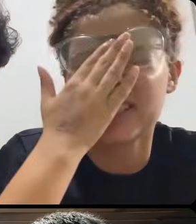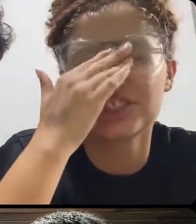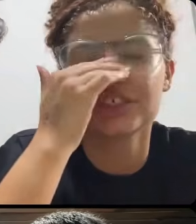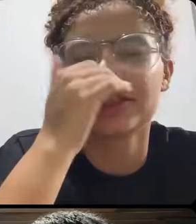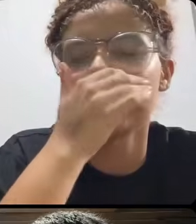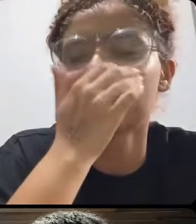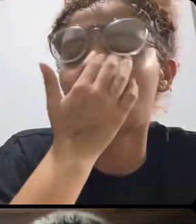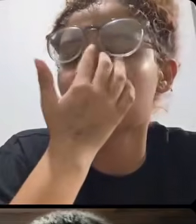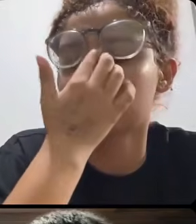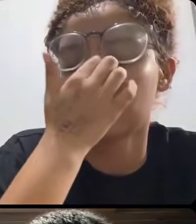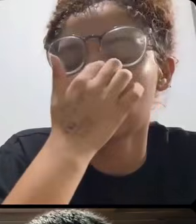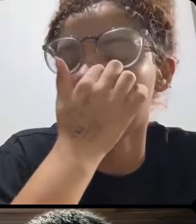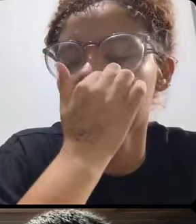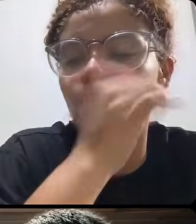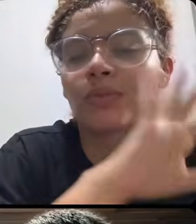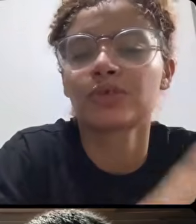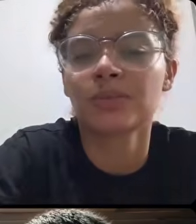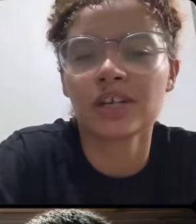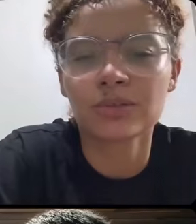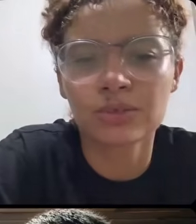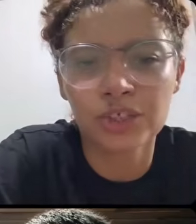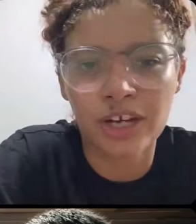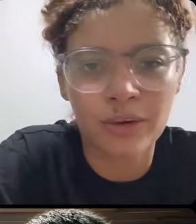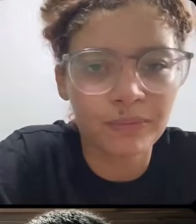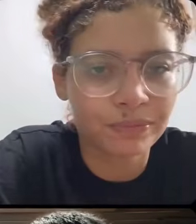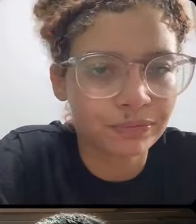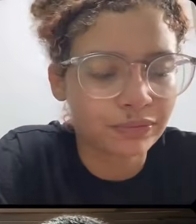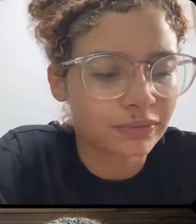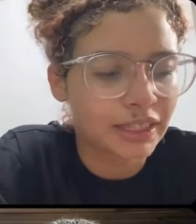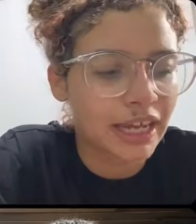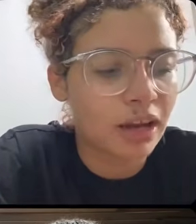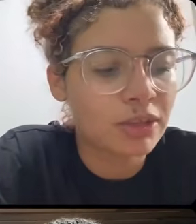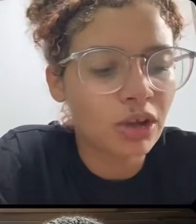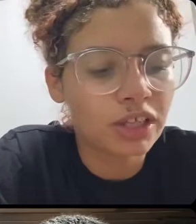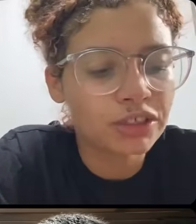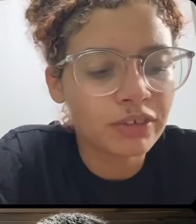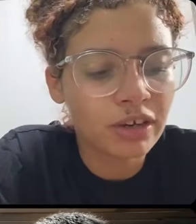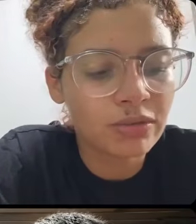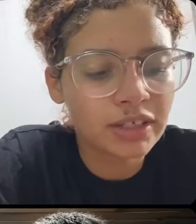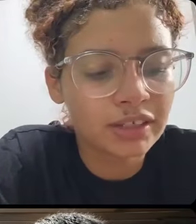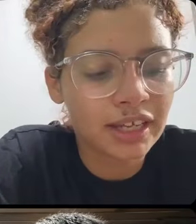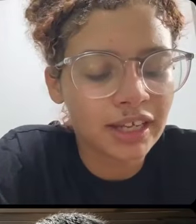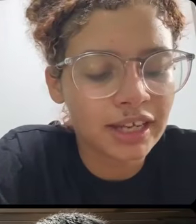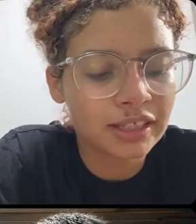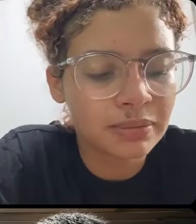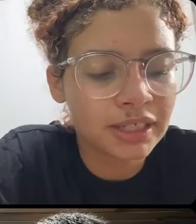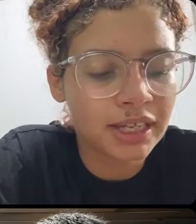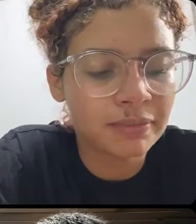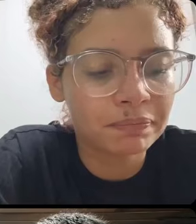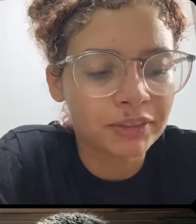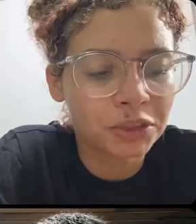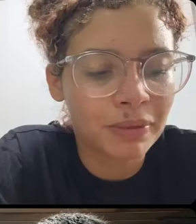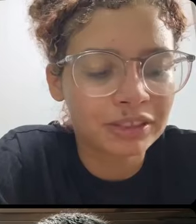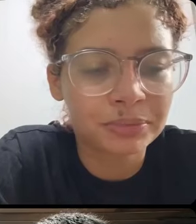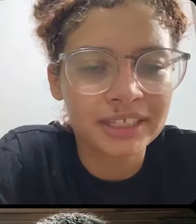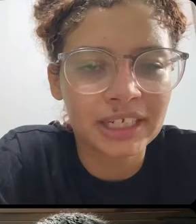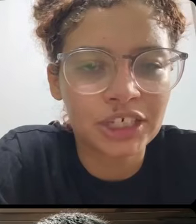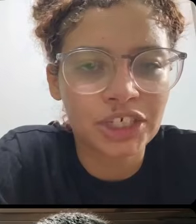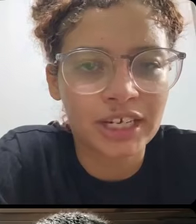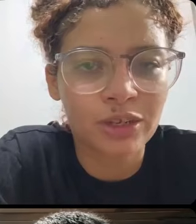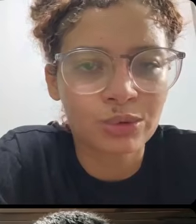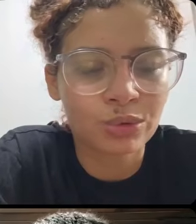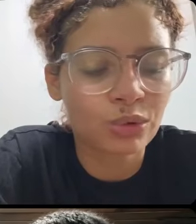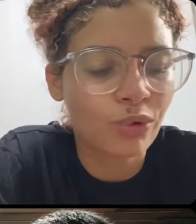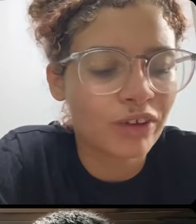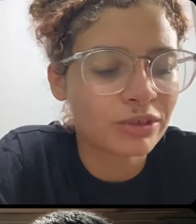falando. A gente teve a escola de verão, ensinou para os meninos no geral. É uma escola de verão que tem na ETMQ. A gente passa um mês